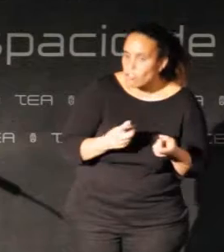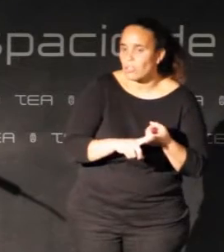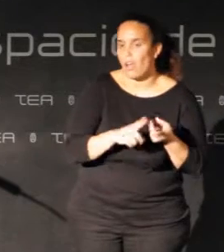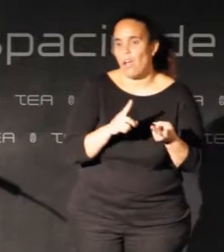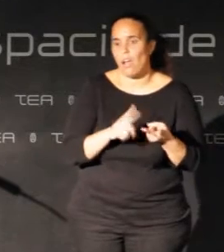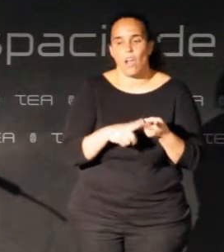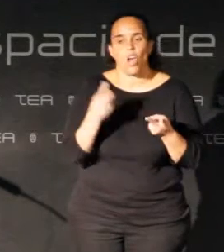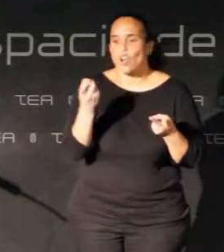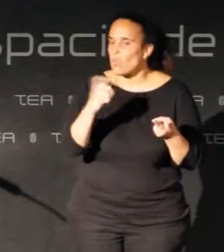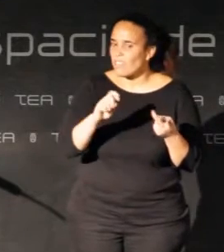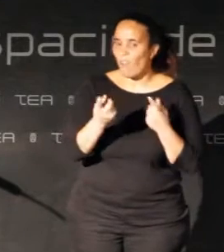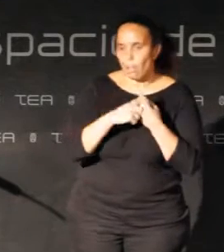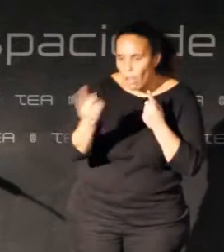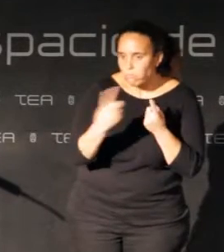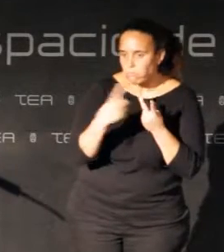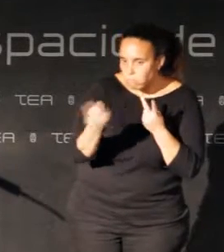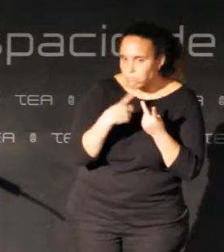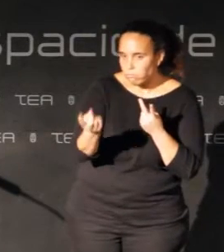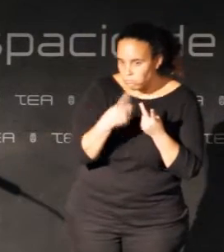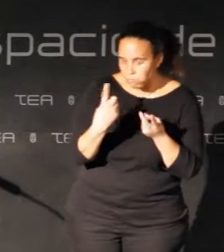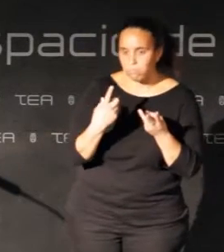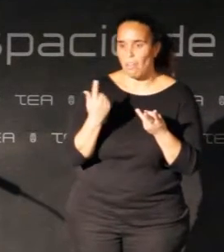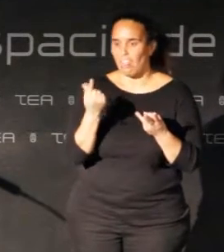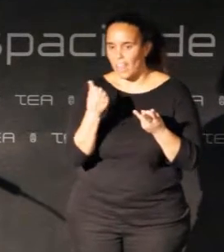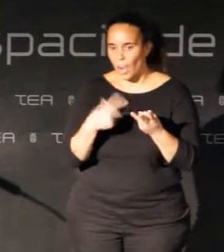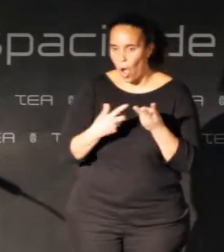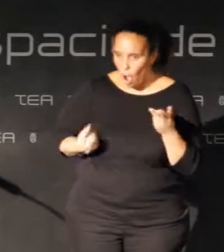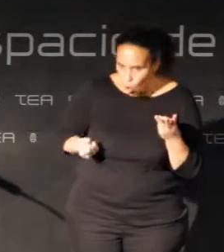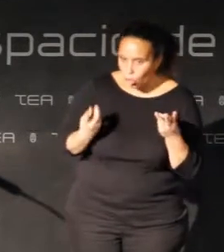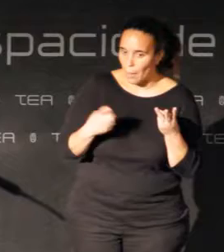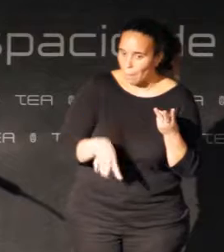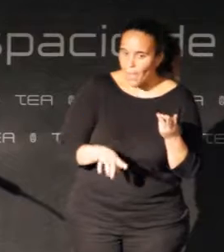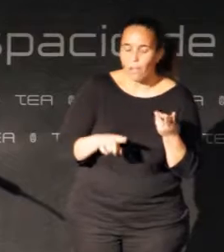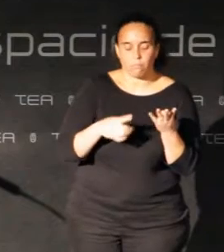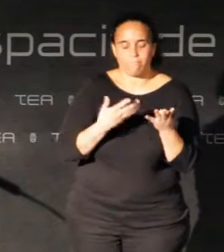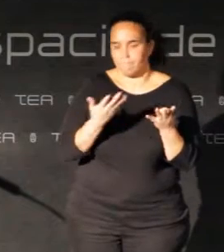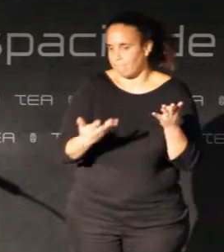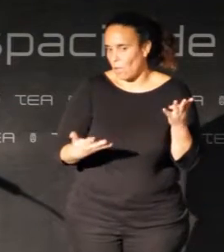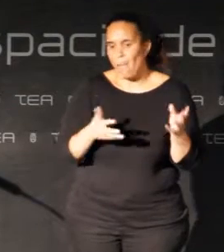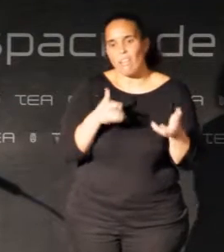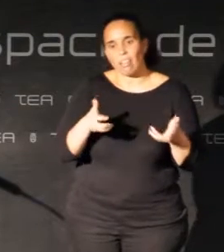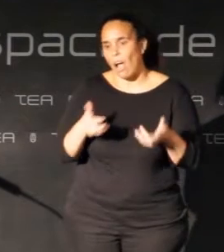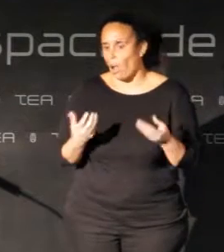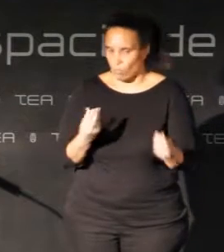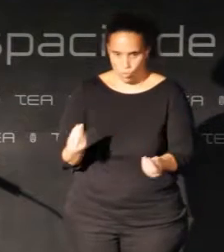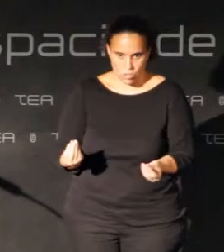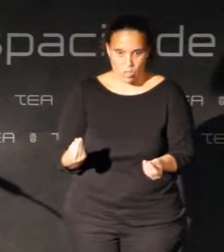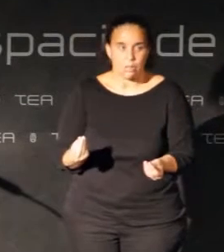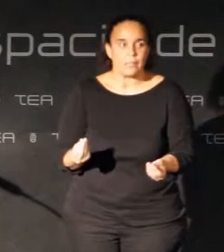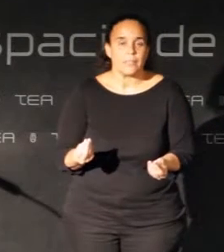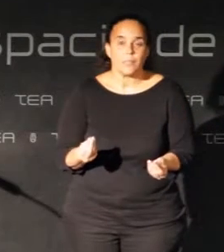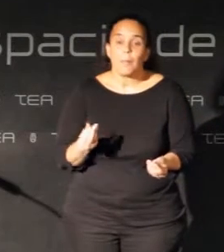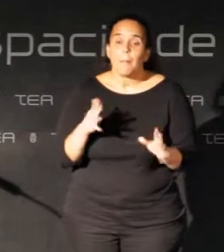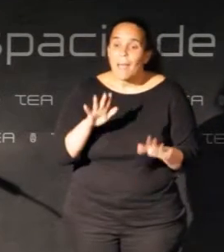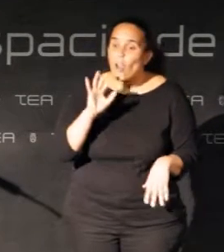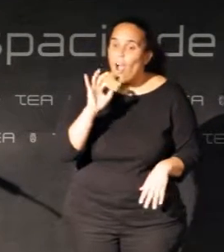no necesidad de desplazamiento, ahorro de dinero, bueno, y otra serie de ventajas. Pero es verdad